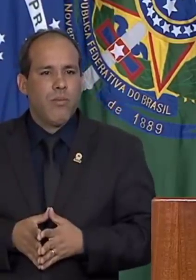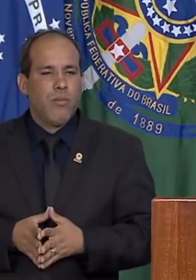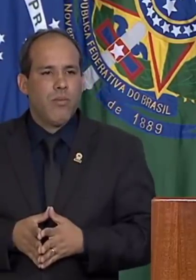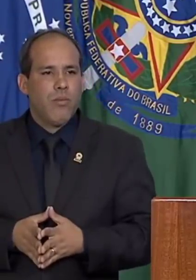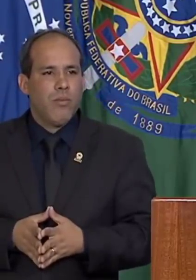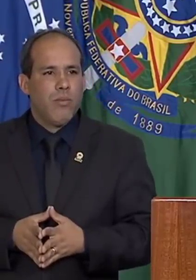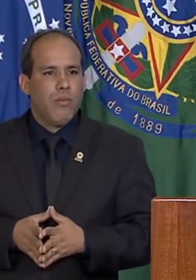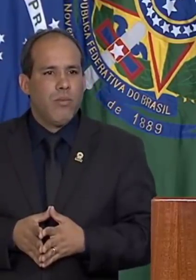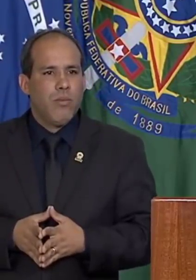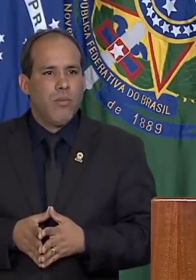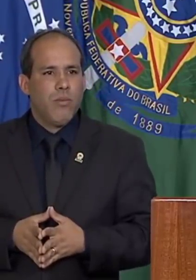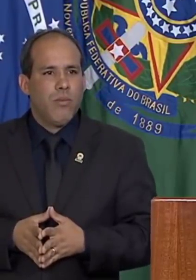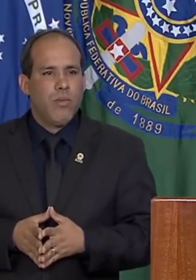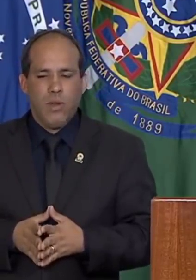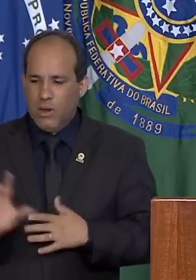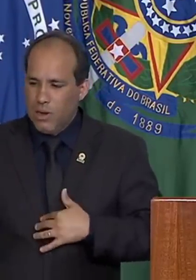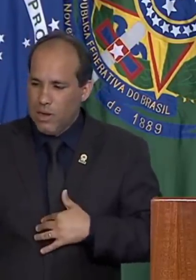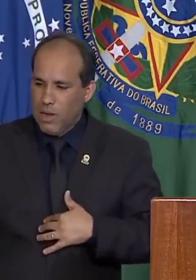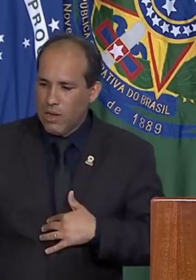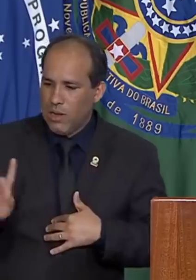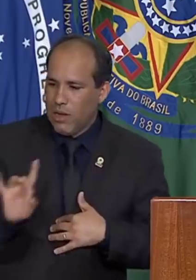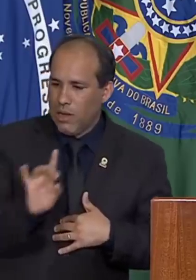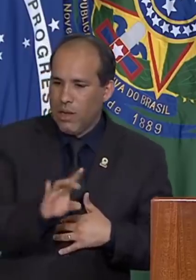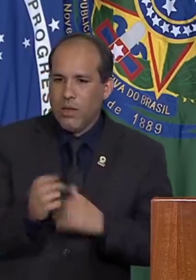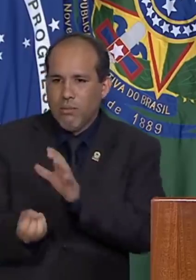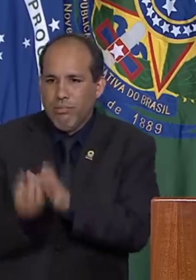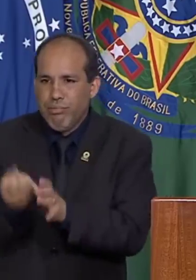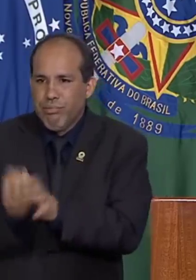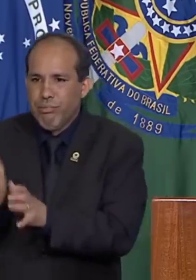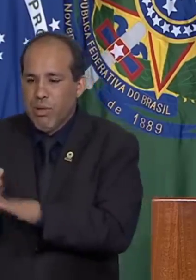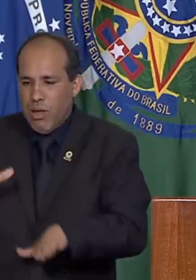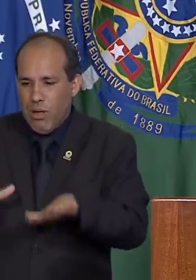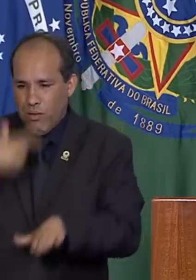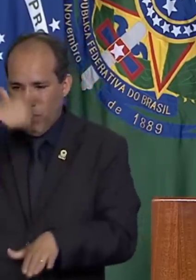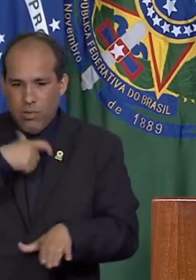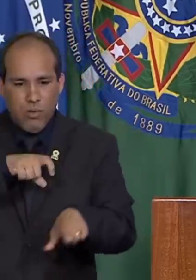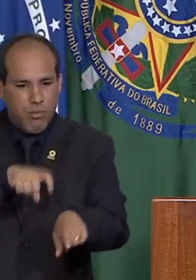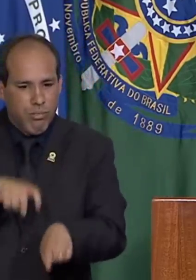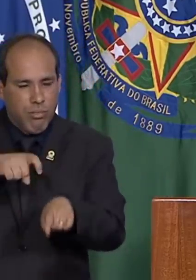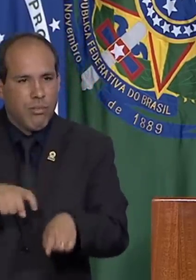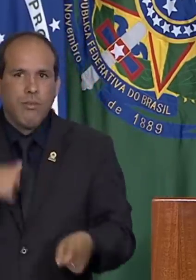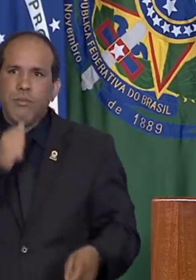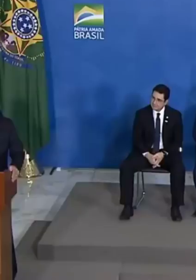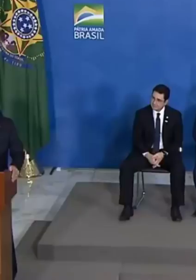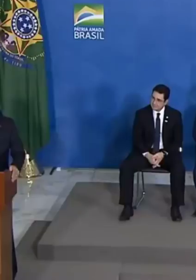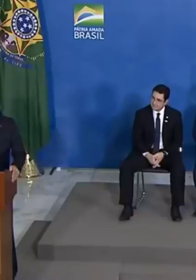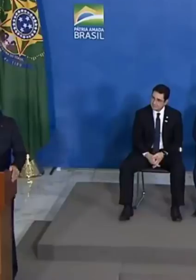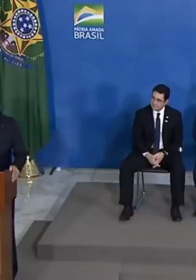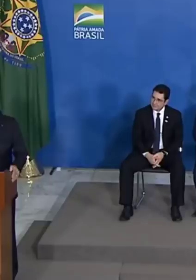de contas, né, de uma colheita para outra, muitas vezes o produtor ali, se ele não tiver, não digo sorte,